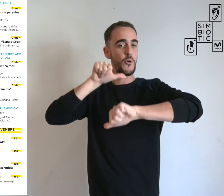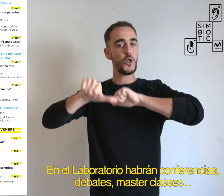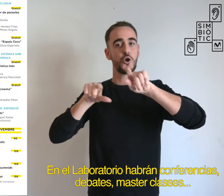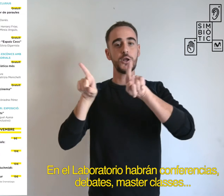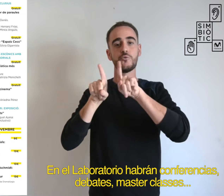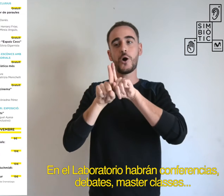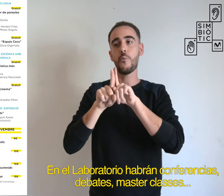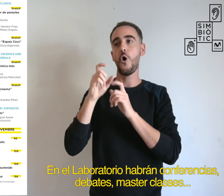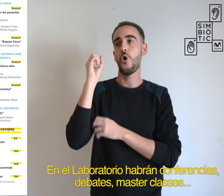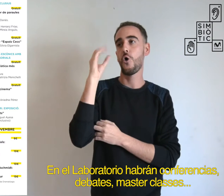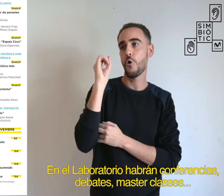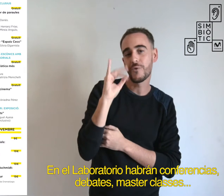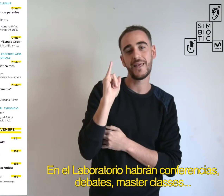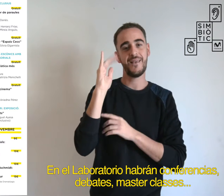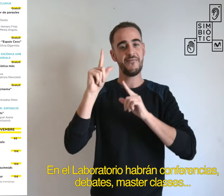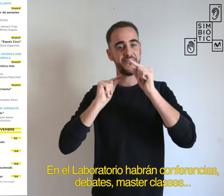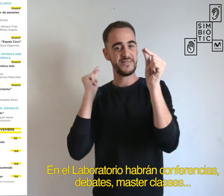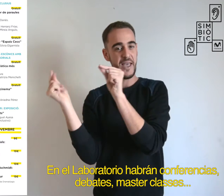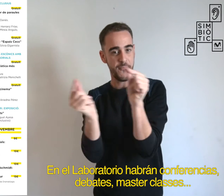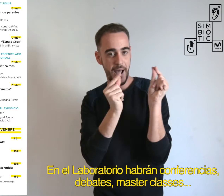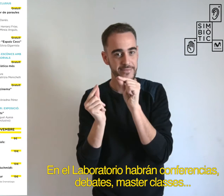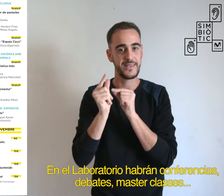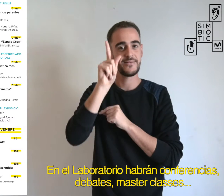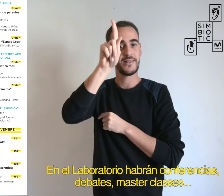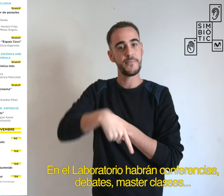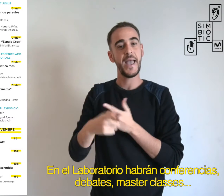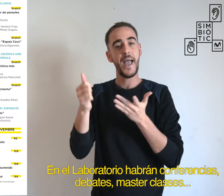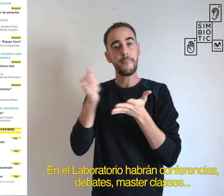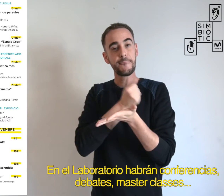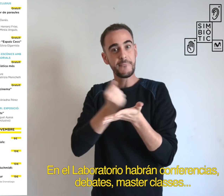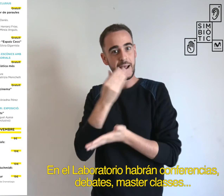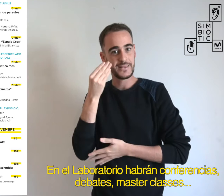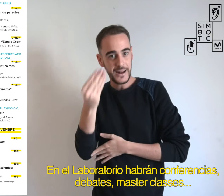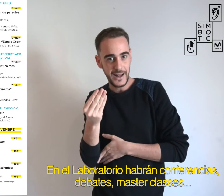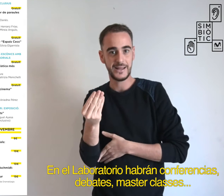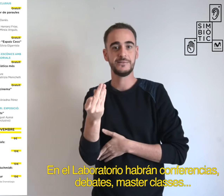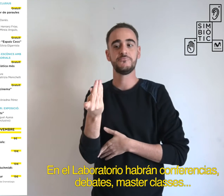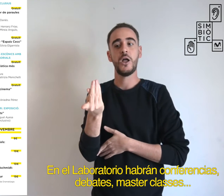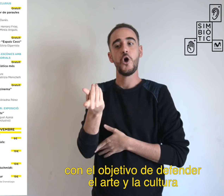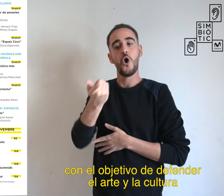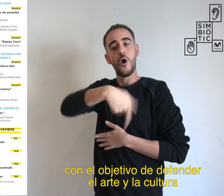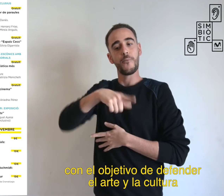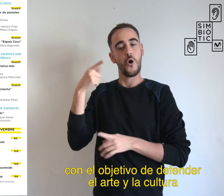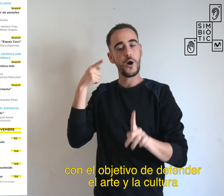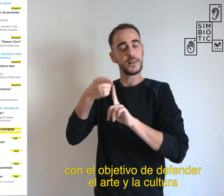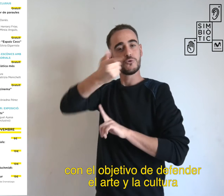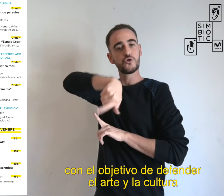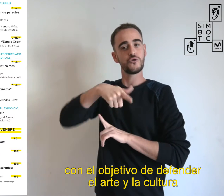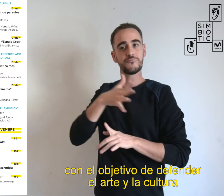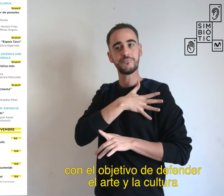En el laboratorio habrán conferencias, debates, masterclasses, con el objetivo de